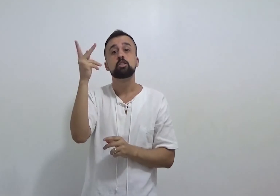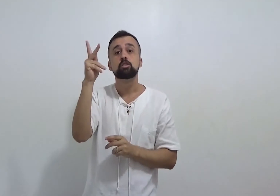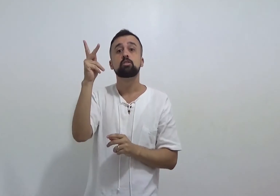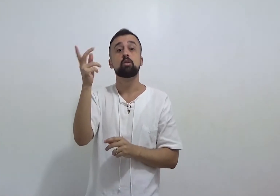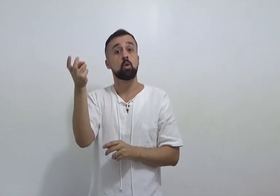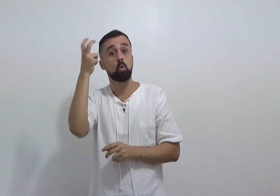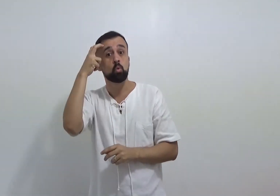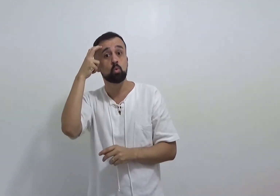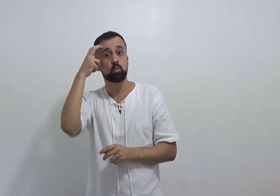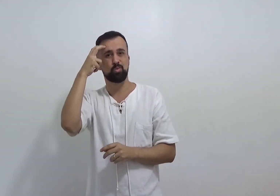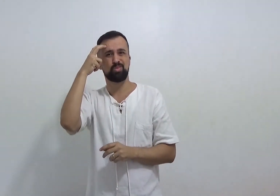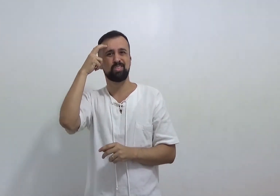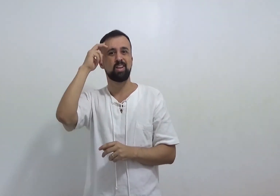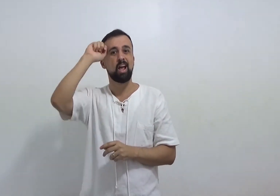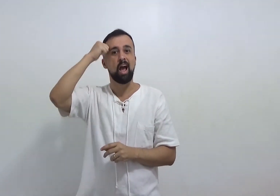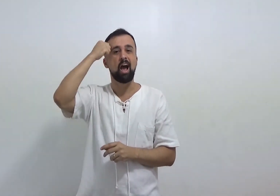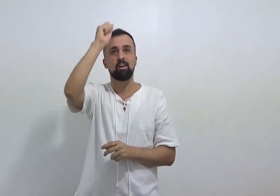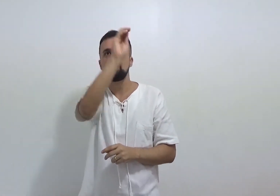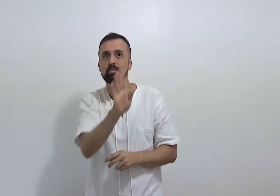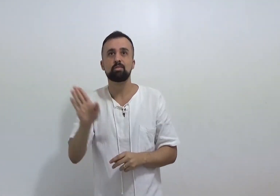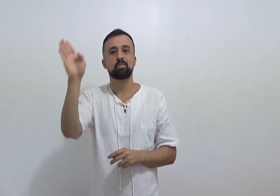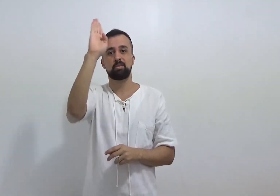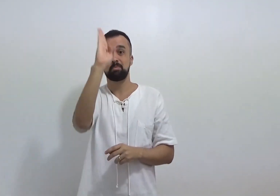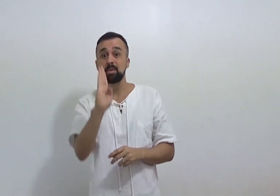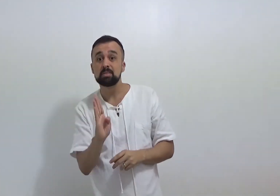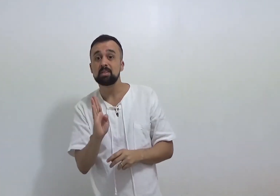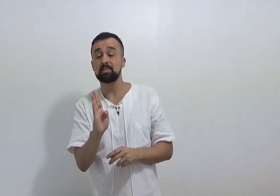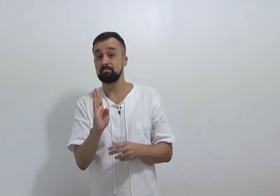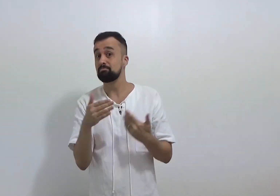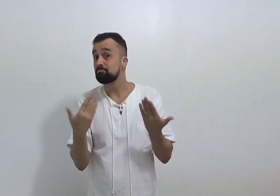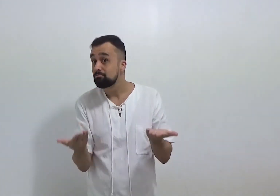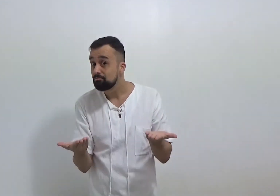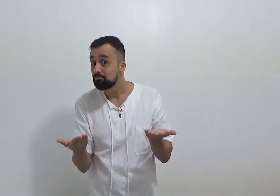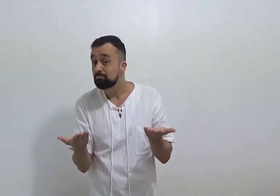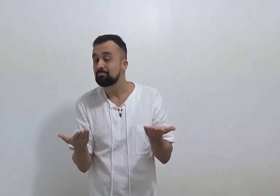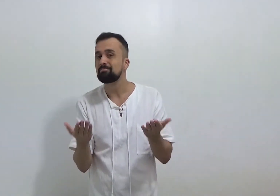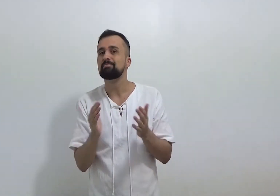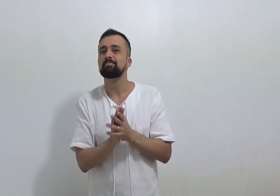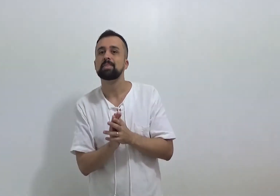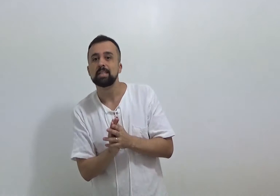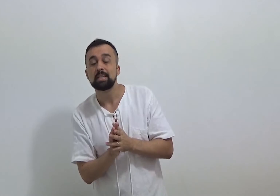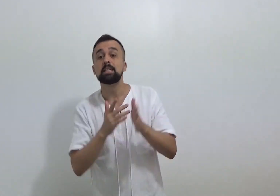em relação ao conteúdo de História e Cultura Afro-Brasileira?